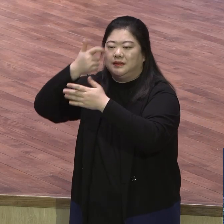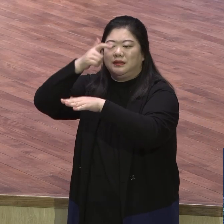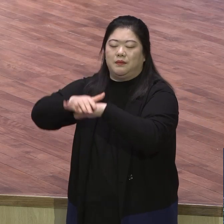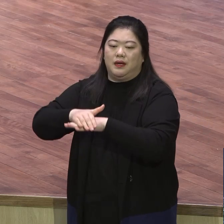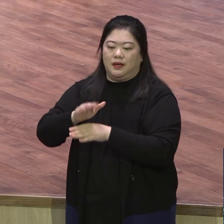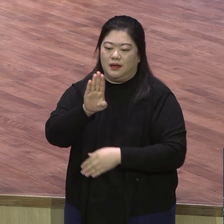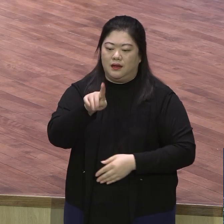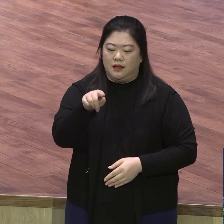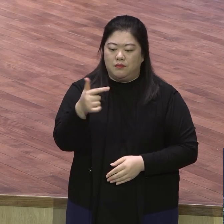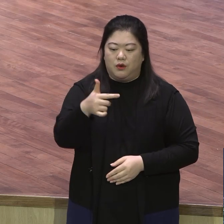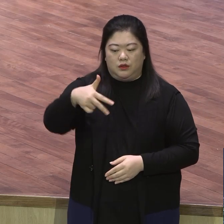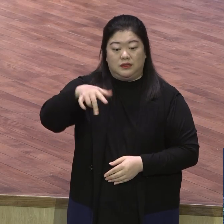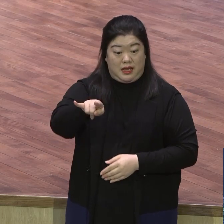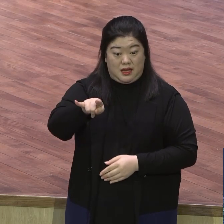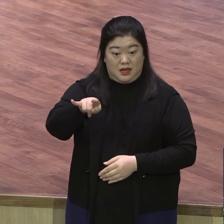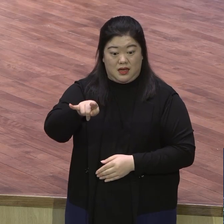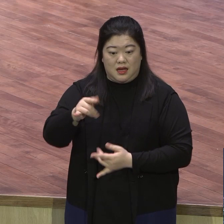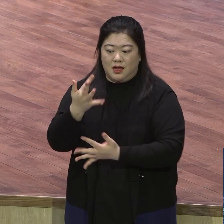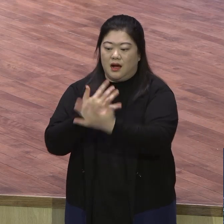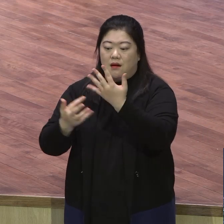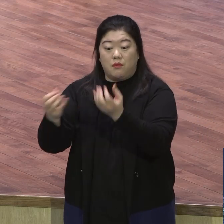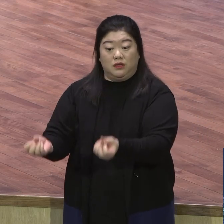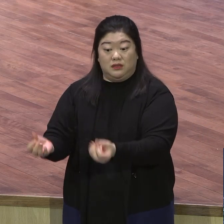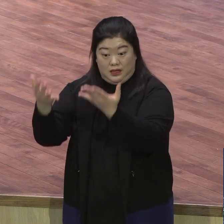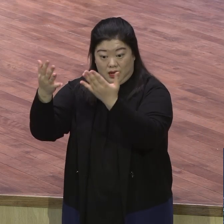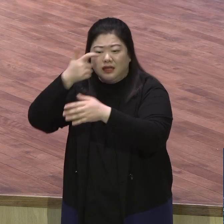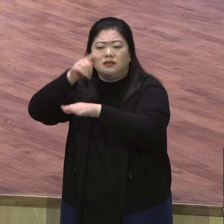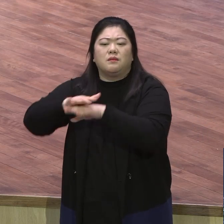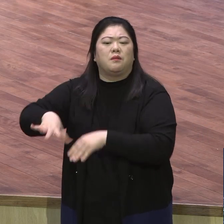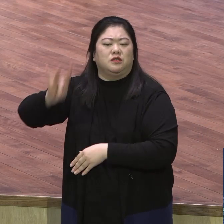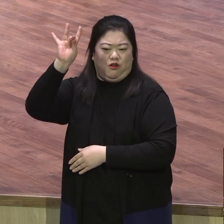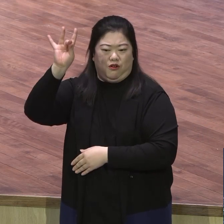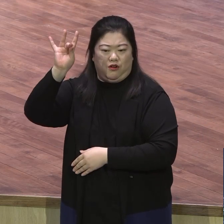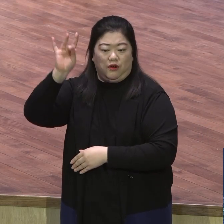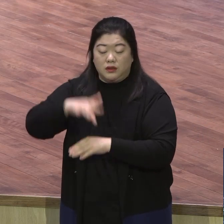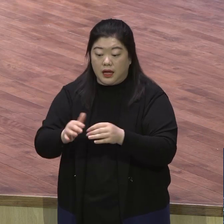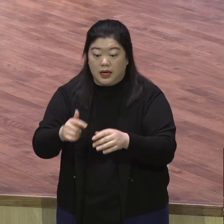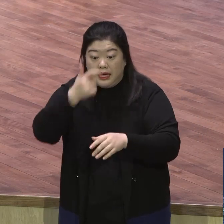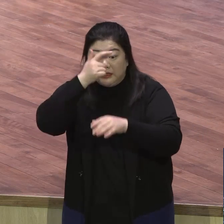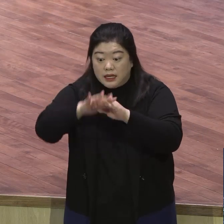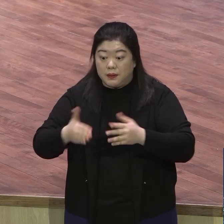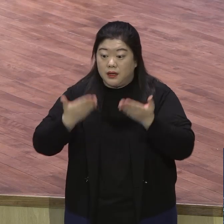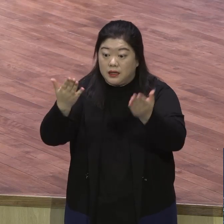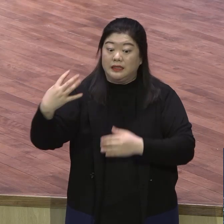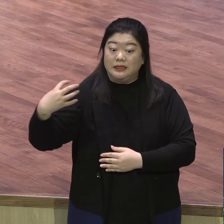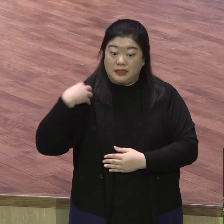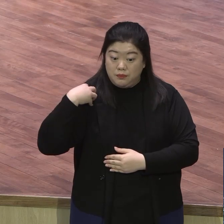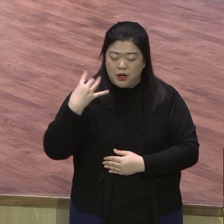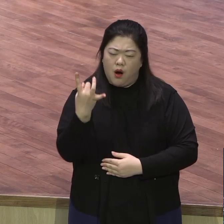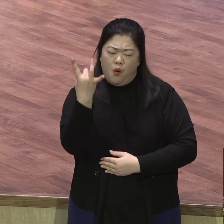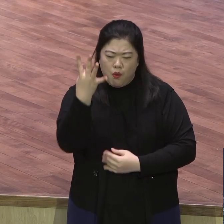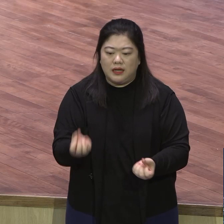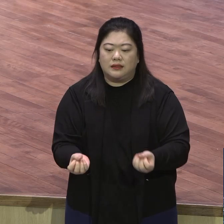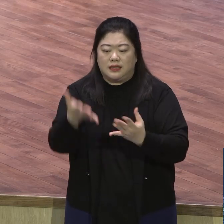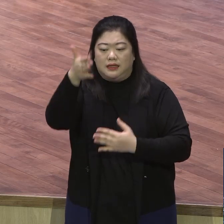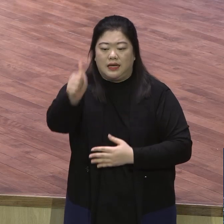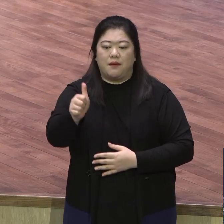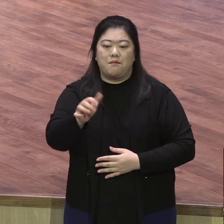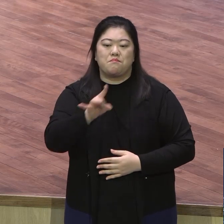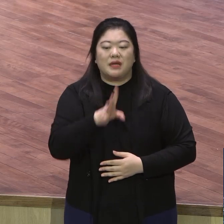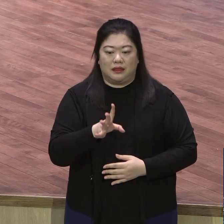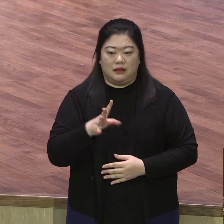번제를 예배를 드리게 됐다고 번제를 드리게 됐는데 두 번제를 누가 드려야 되느냐 제사장만 드리게 됐어요.